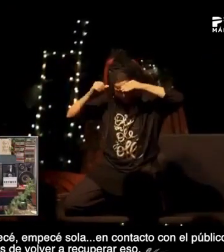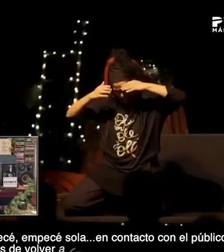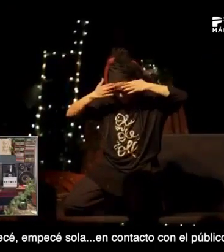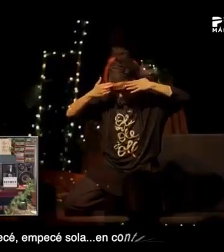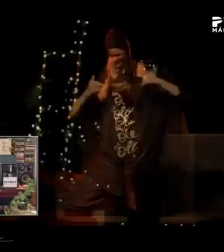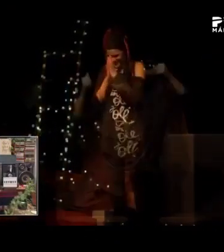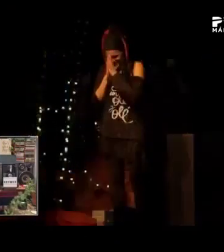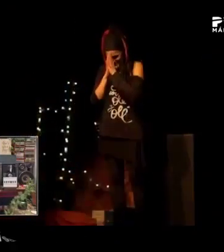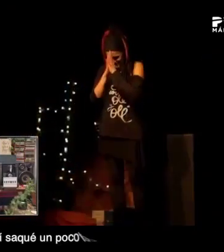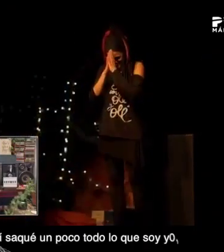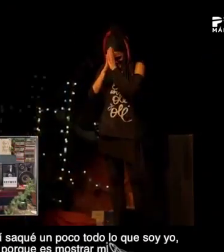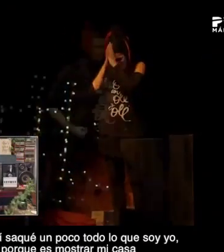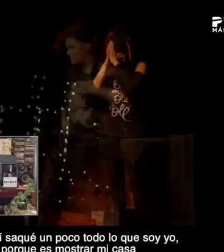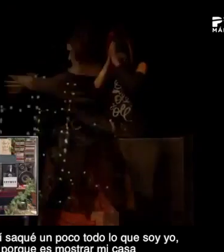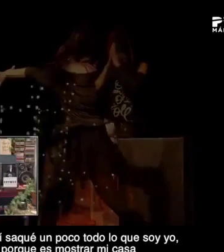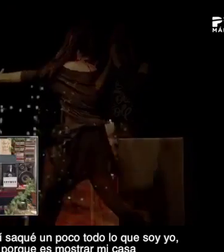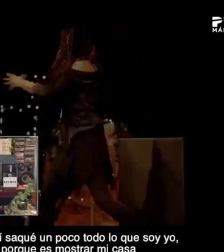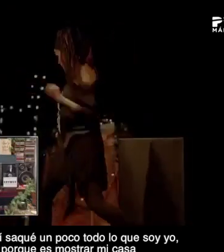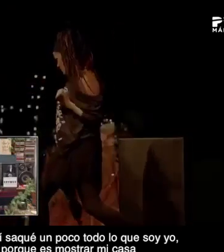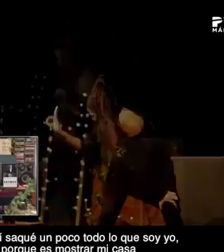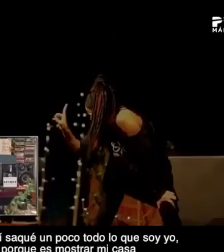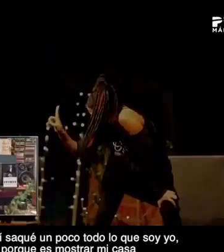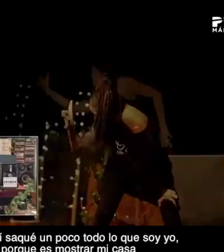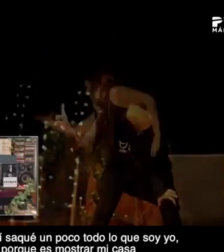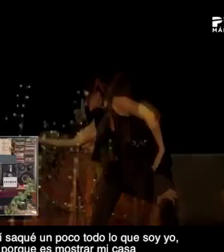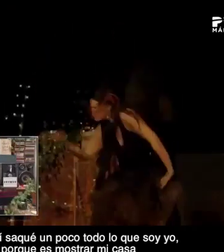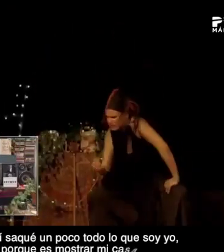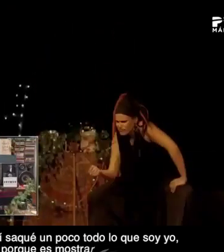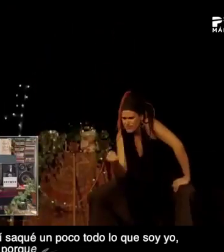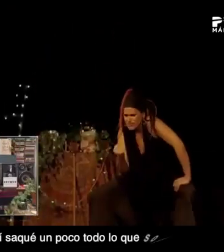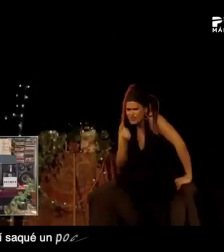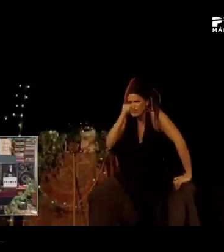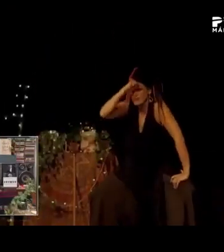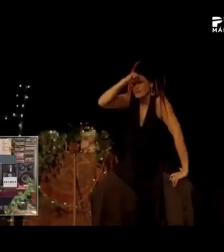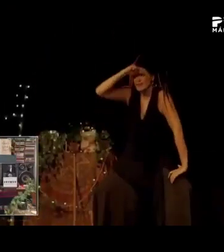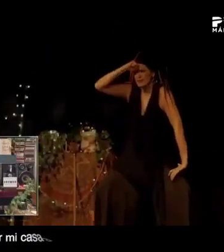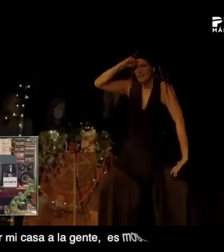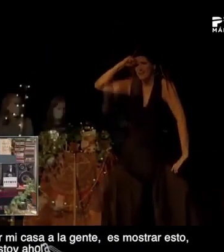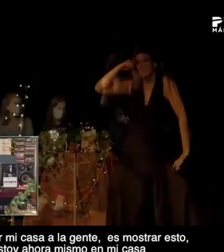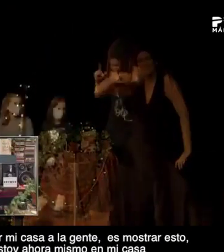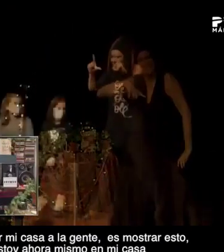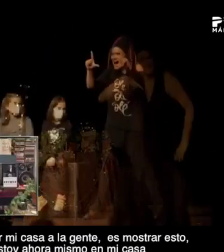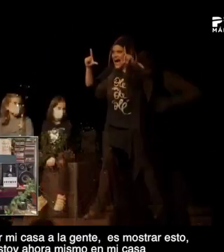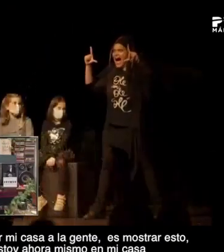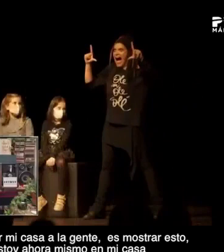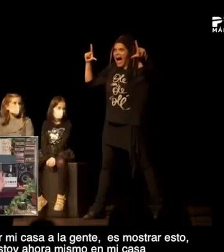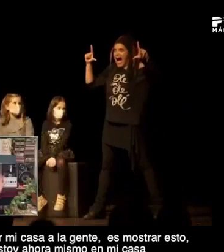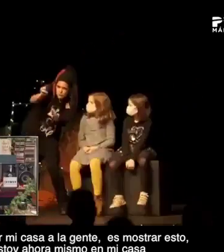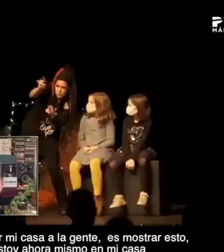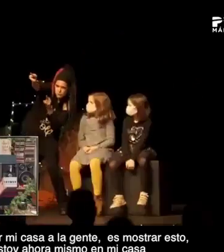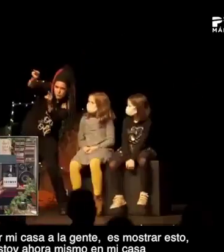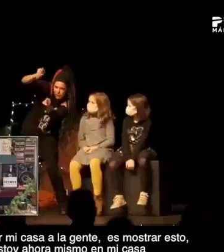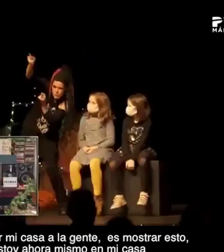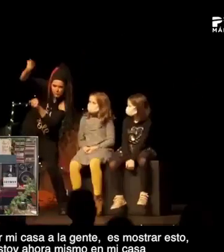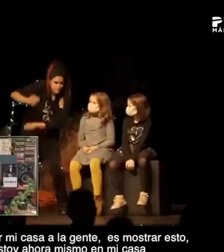Entonces, pues ahí saco un poco todo lo que soy yo, porque es mostrar mi casa, es mostrar mi casa a la gente, es mostrar esto,